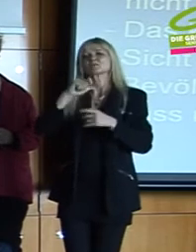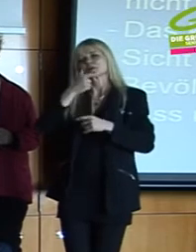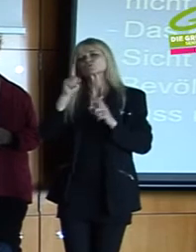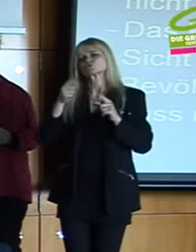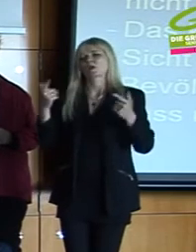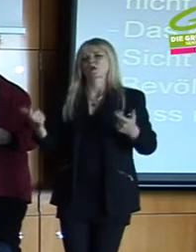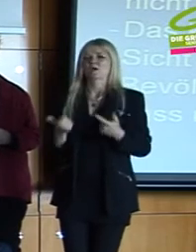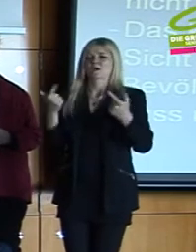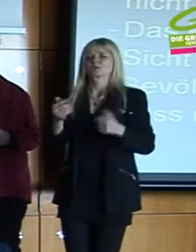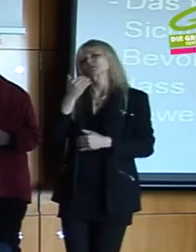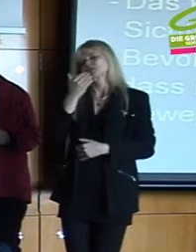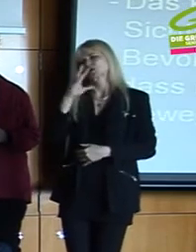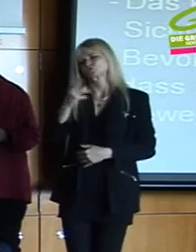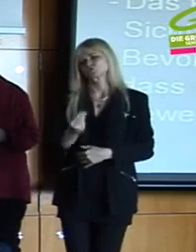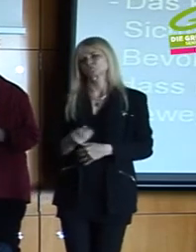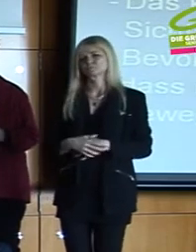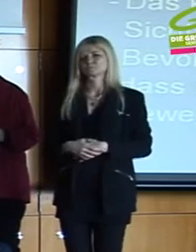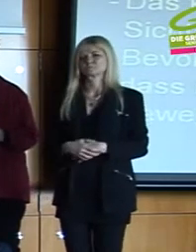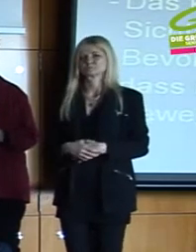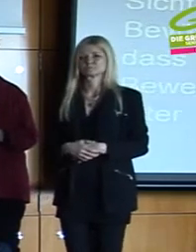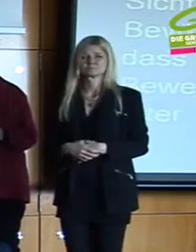macht. Dankeschön.